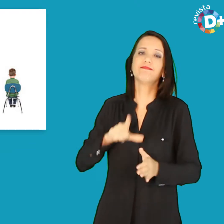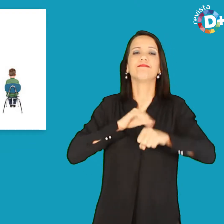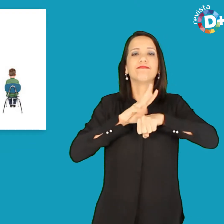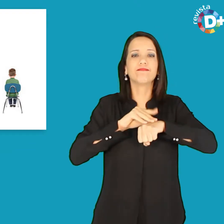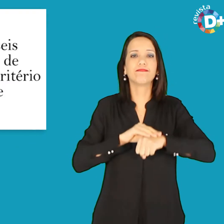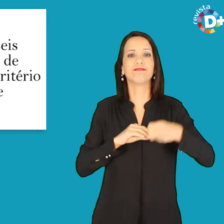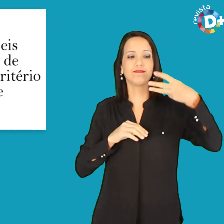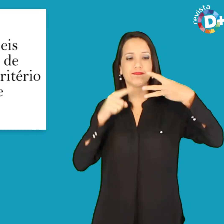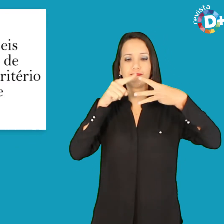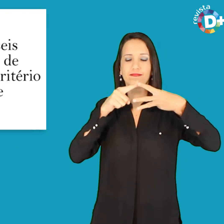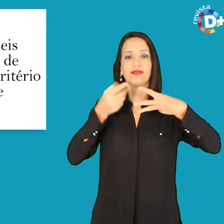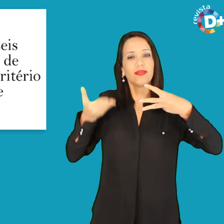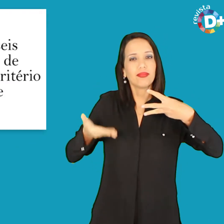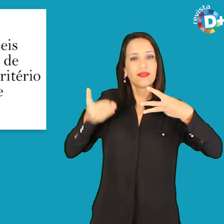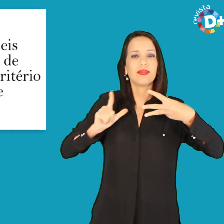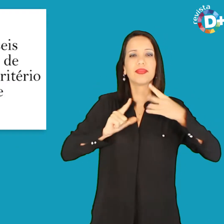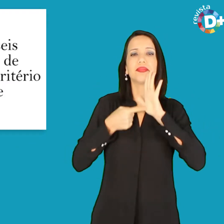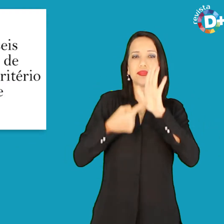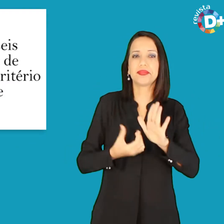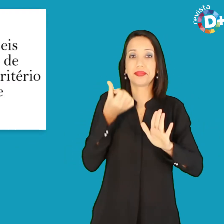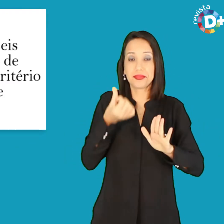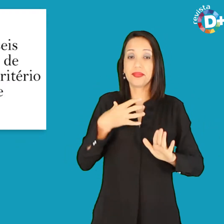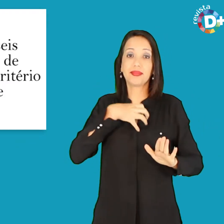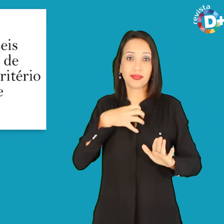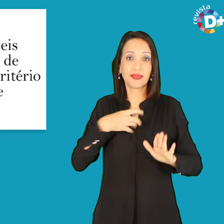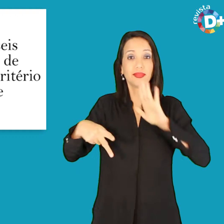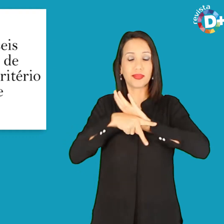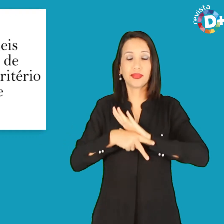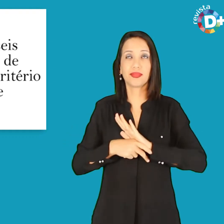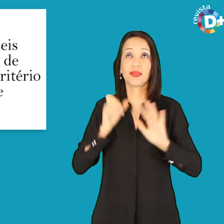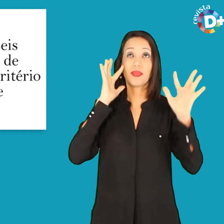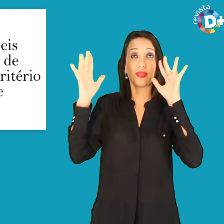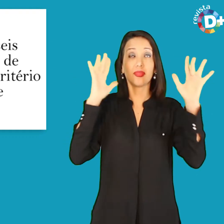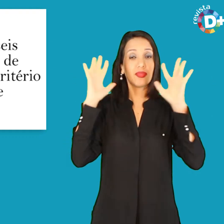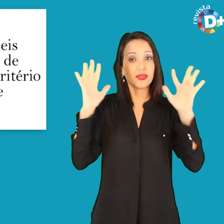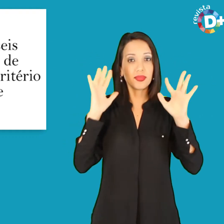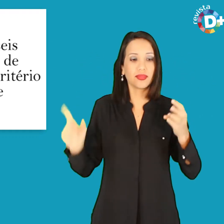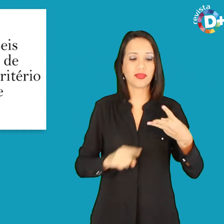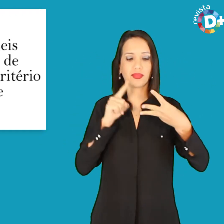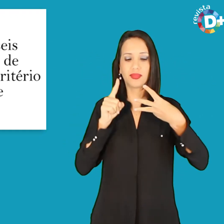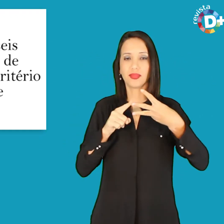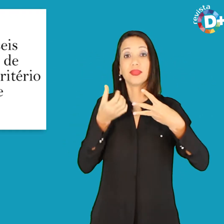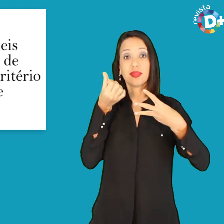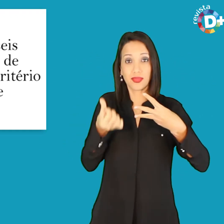níveis: leve, se apresentar 6 sintomas do critério de desatenção, ou 6 do critério da